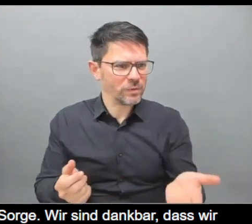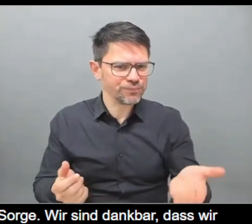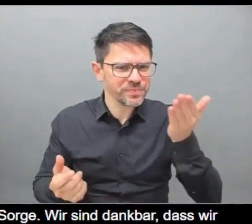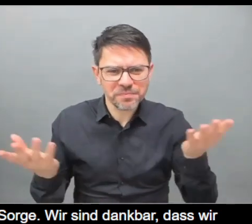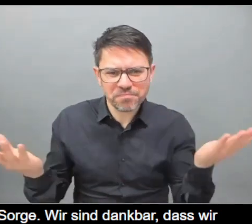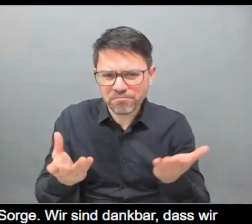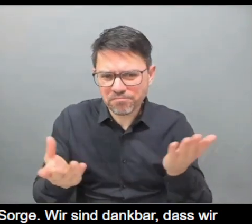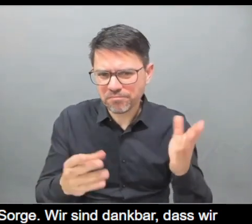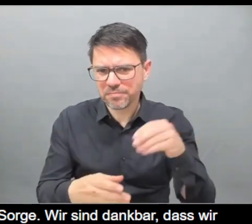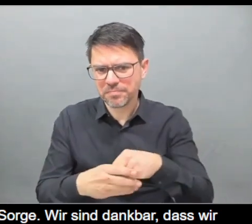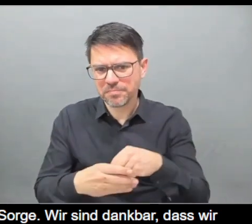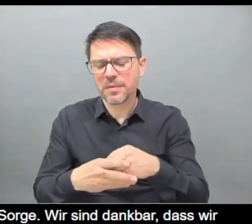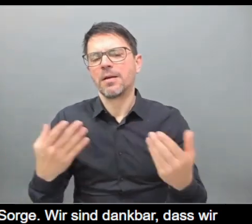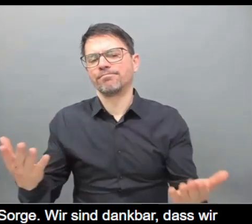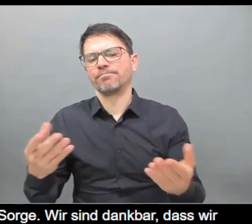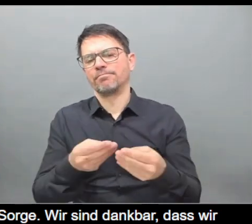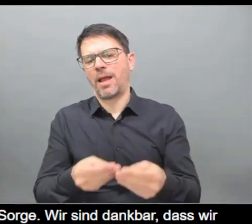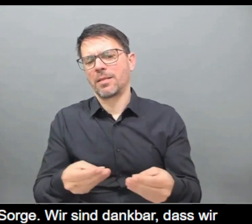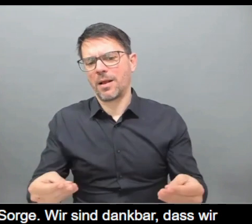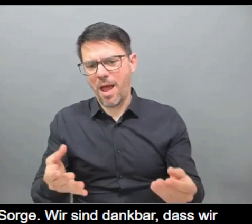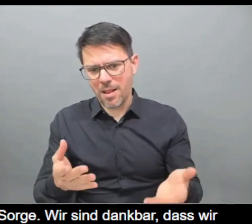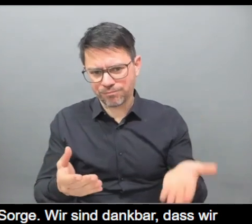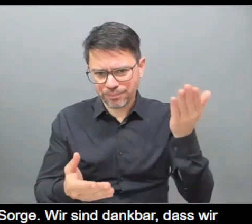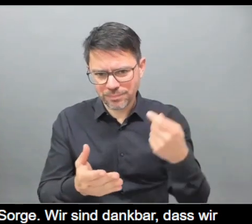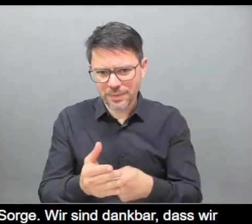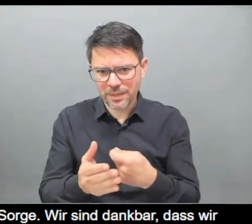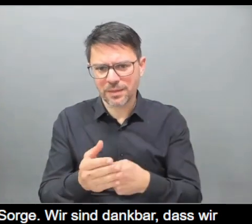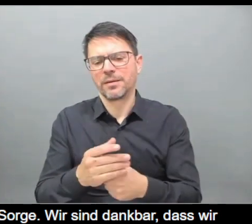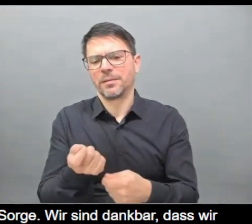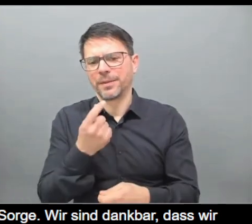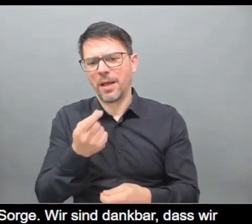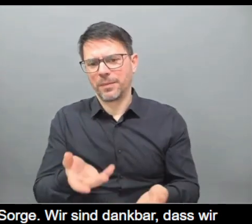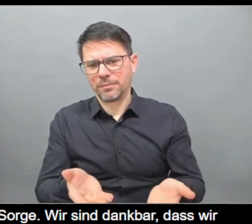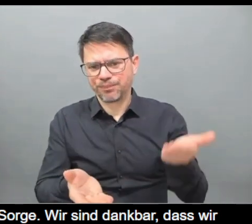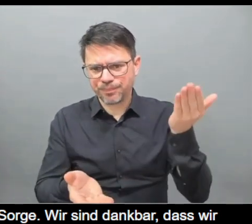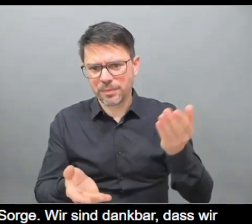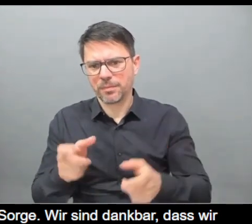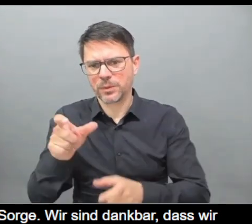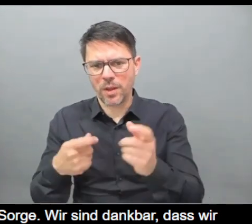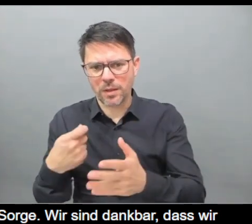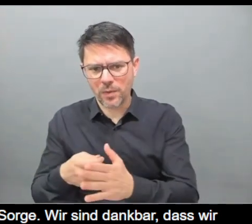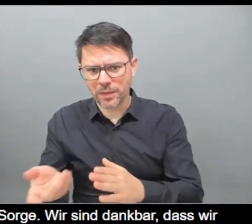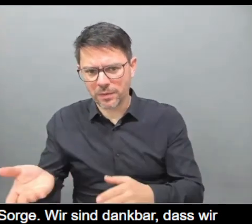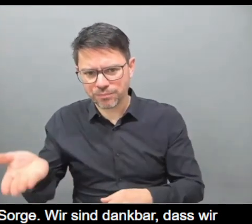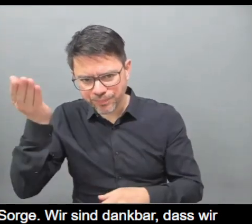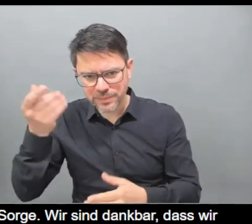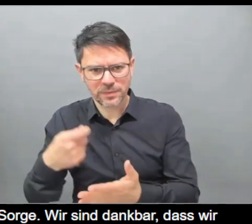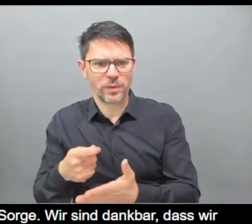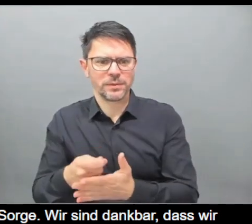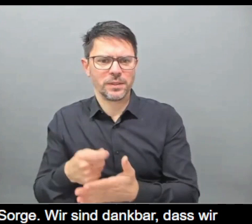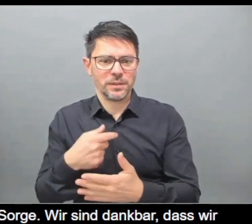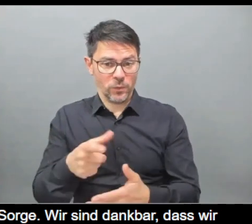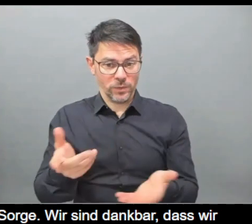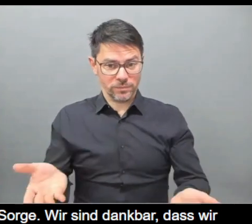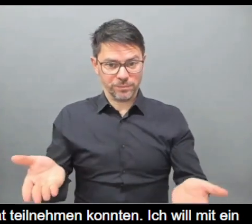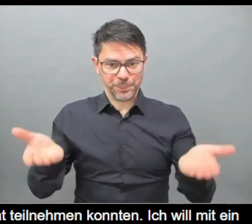Kliniken können nicht alle Betten betreiben, müssen zum Teil Stationen schließen wegen Personalmangel, haben damit die Vorhaltekosten zu tragen, aber